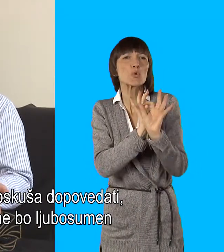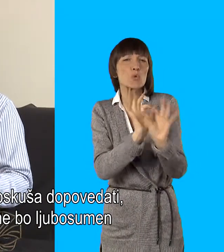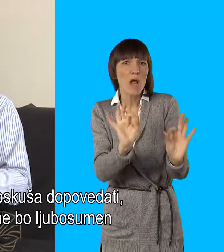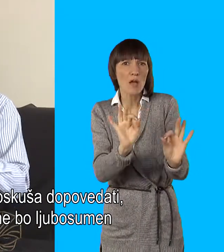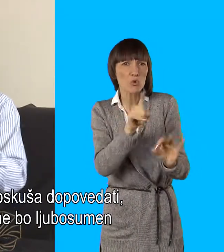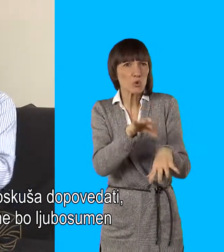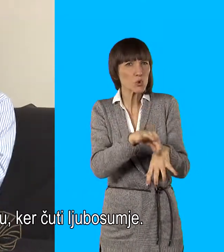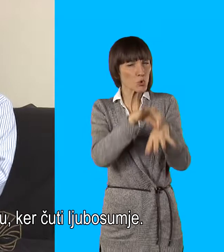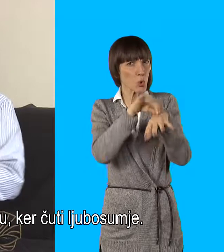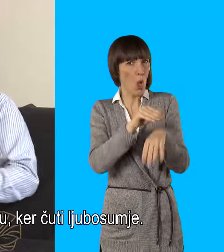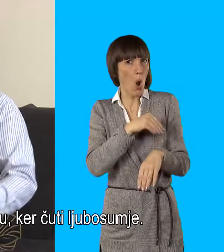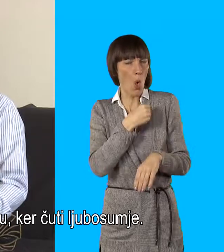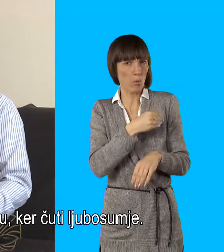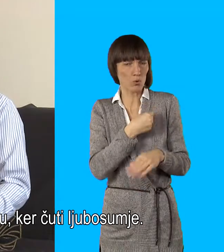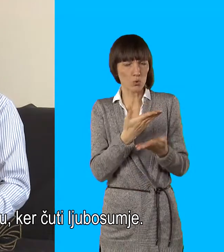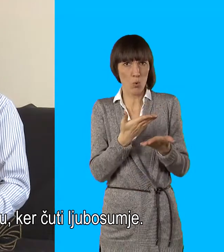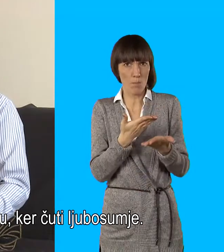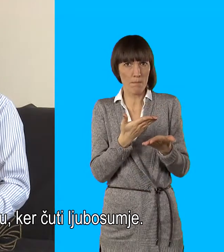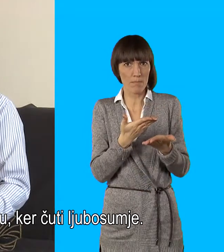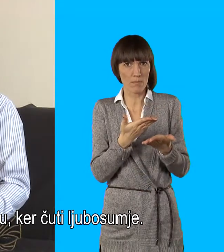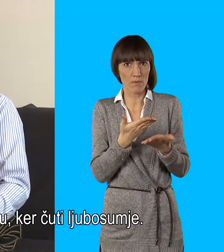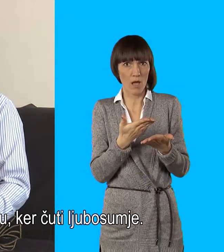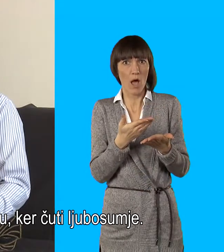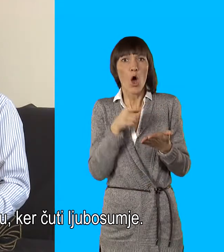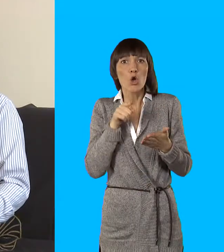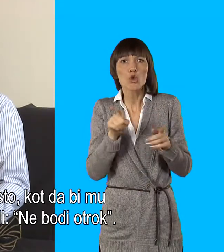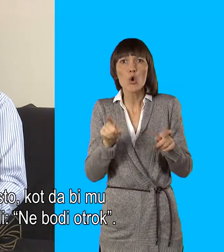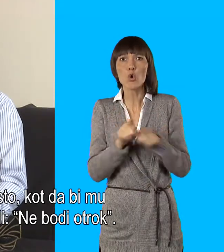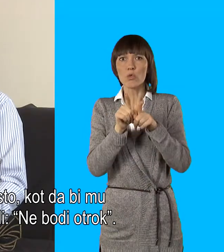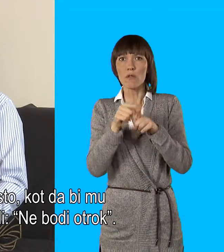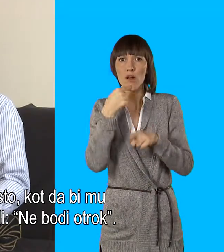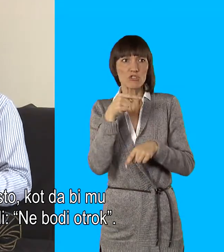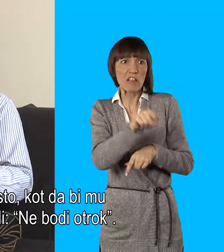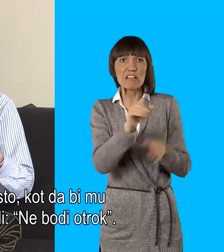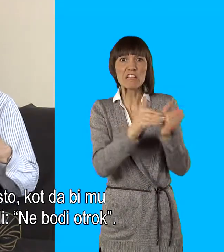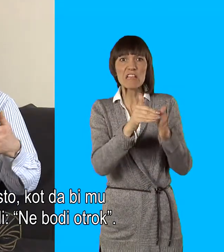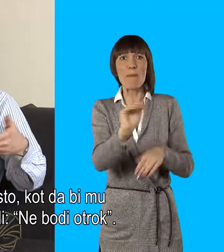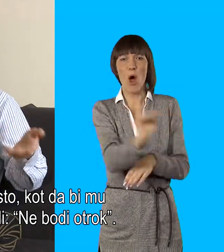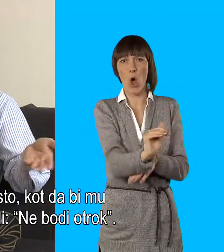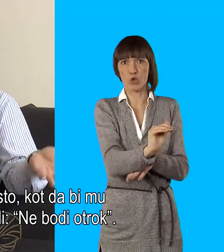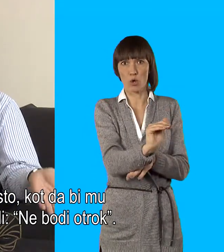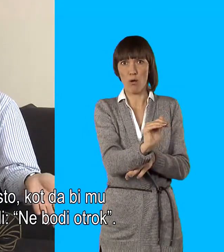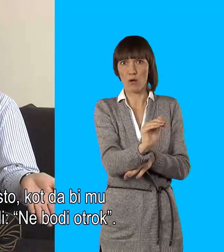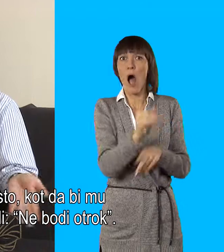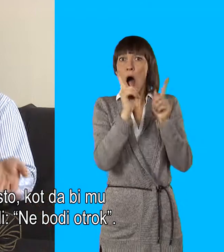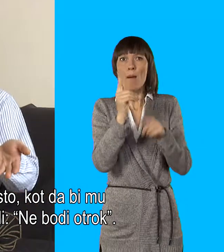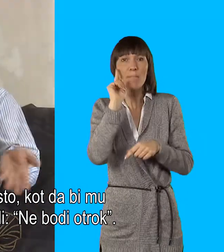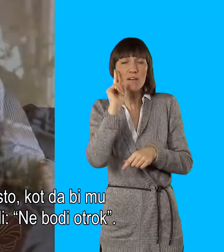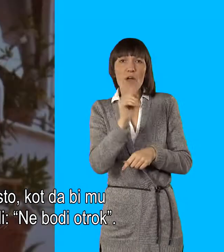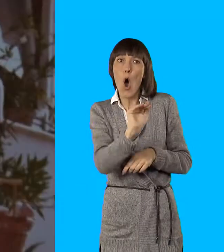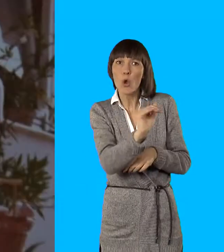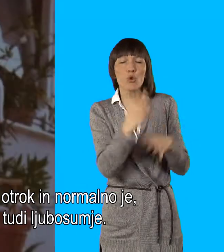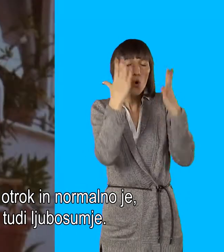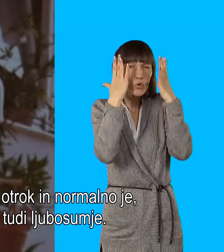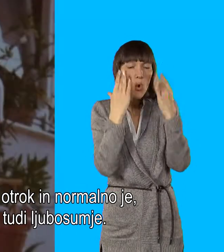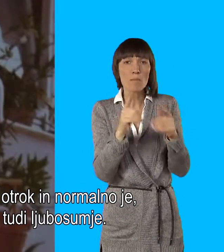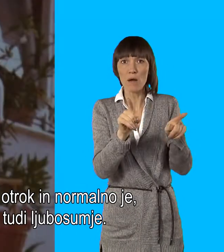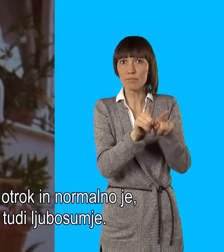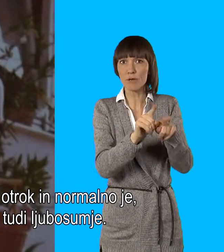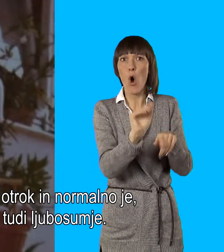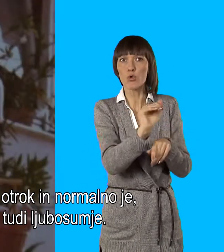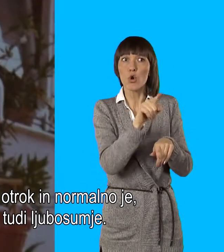kadar recimo mama posveča več pozornosti mlajšemu bratu ali sestrici, potem starejši otrok